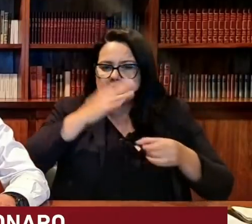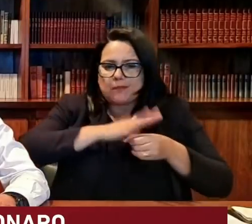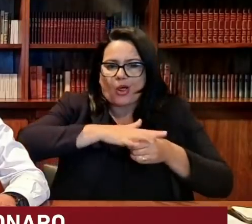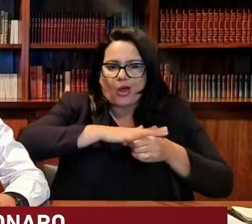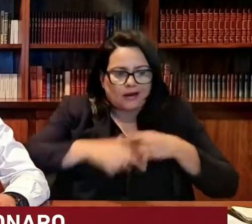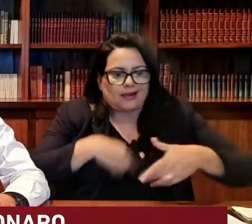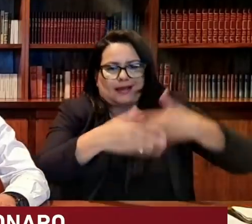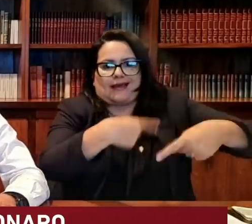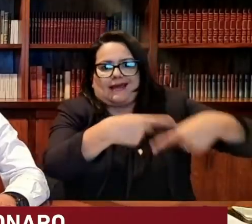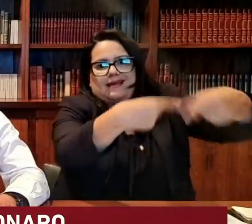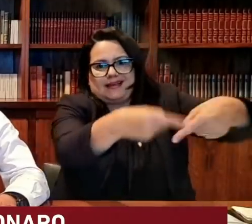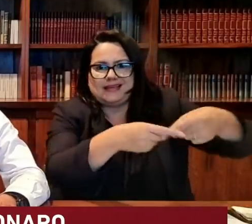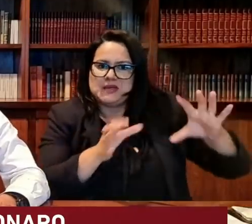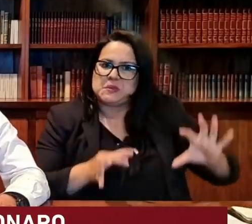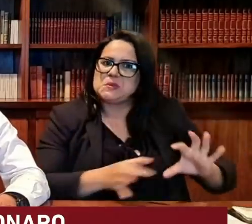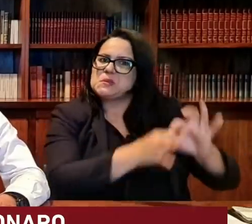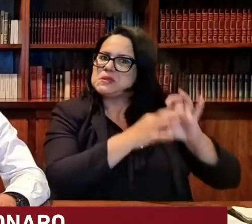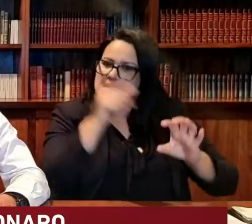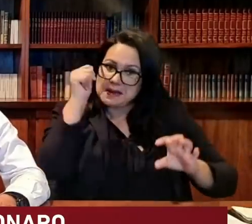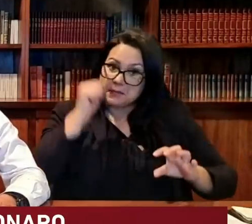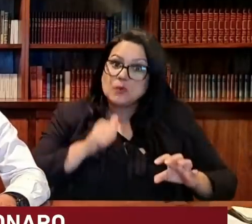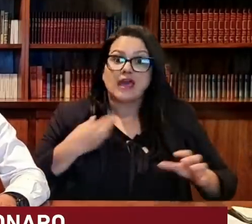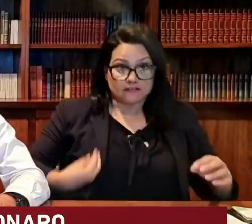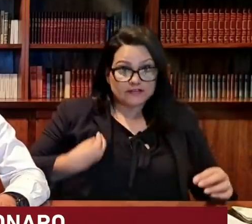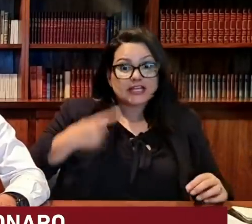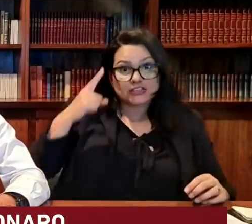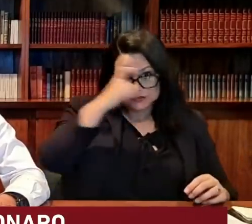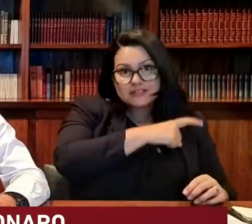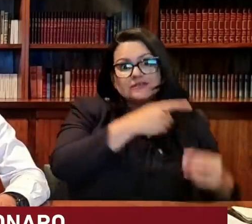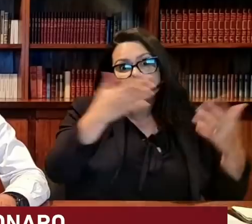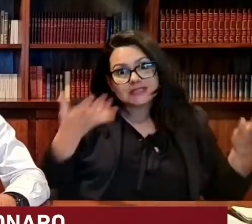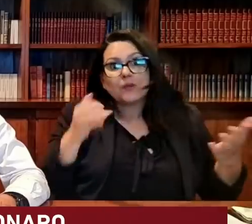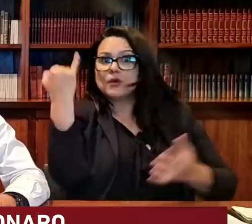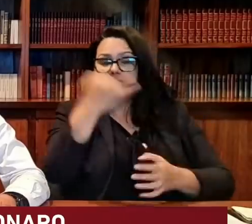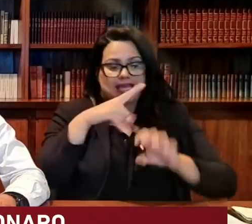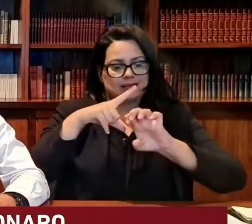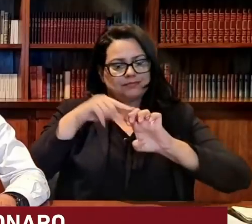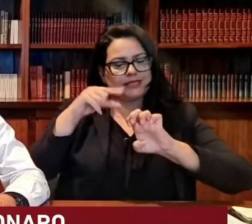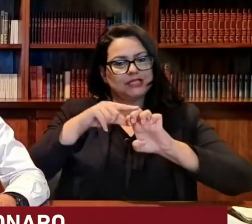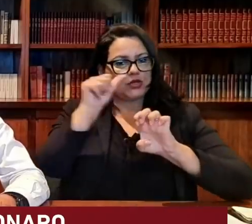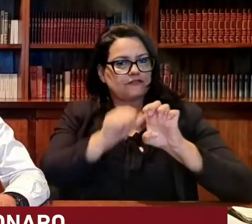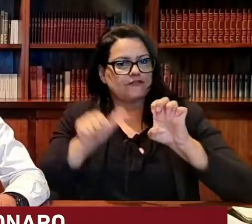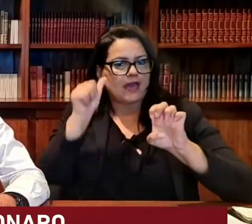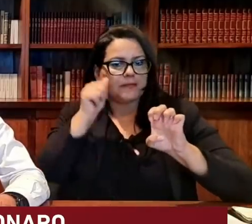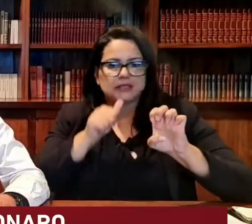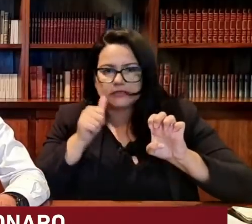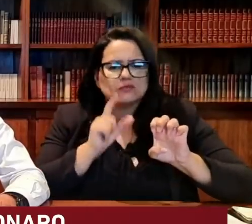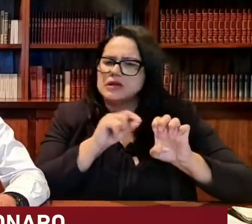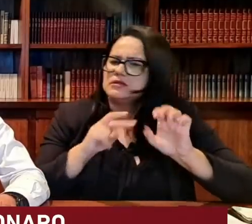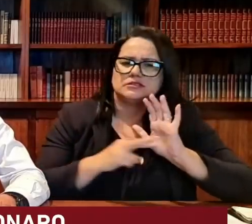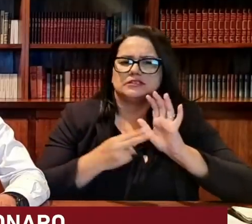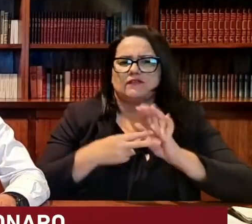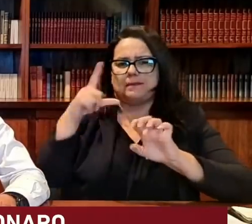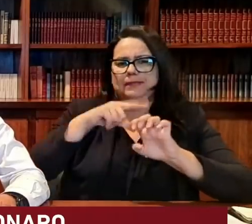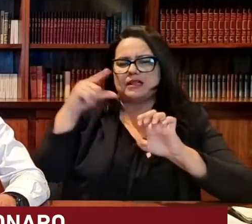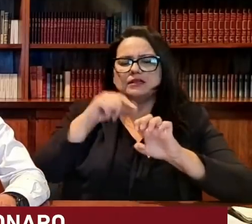esse conjunto e esse complexo mundo das mulheres é o tal do empreendedorismo feminino. Então, o que é empreendedorismo feminino? É a gente ter um